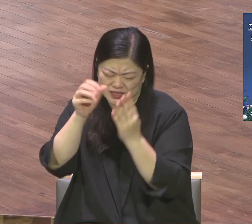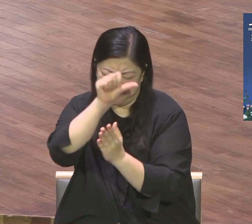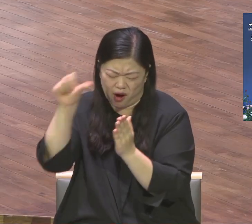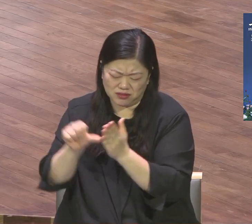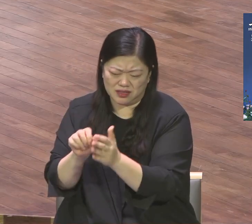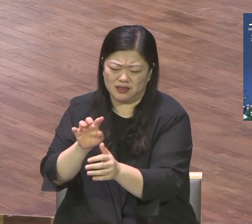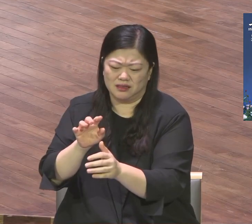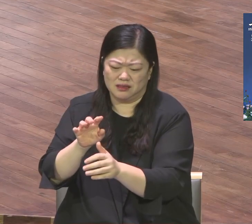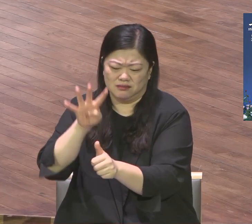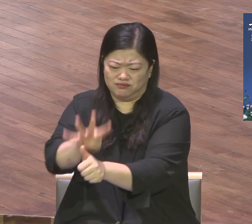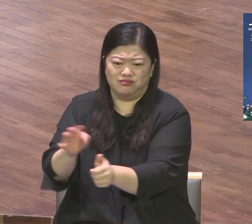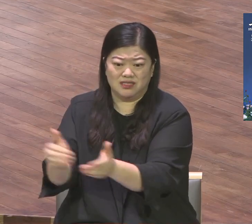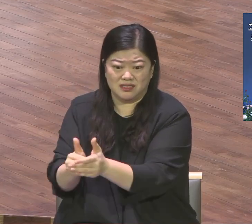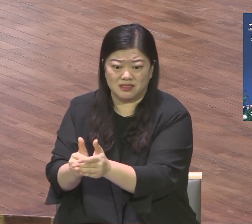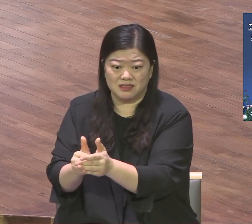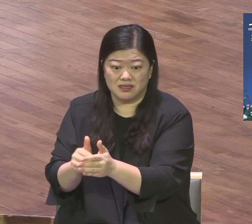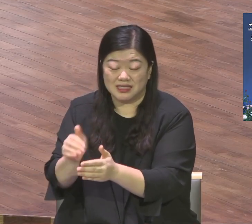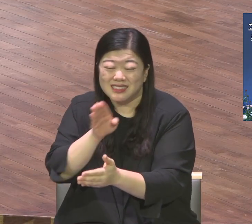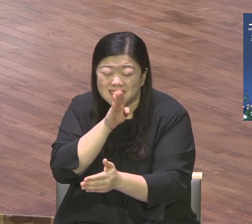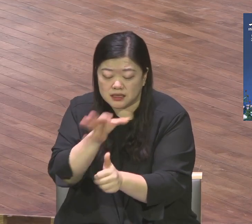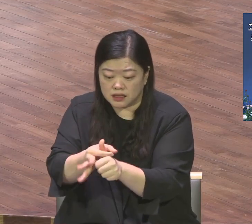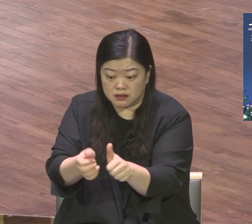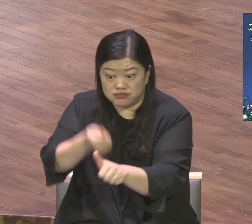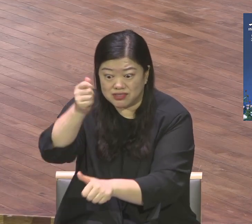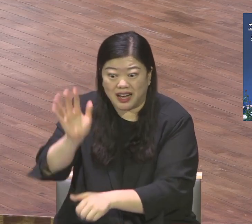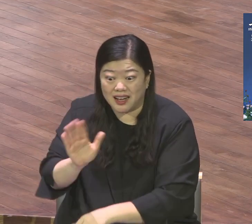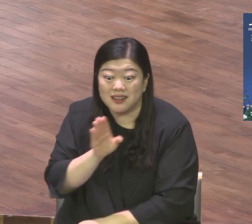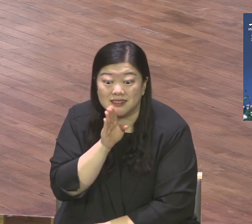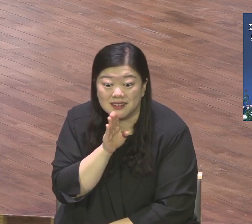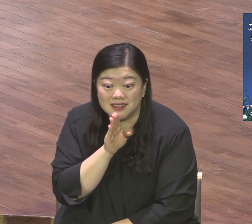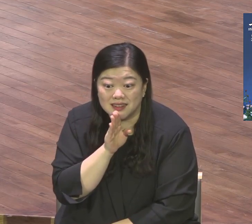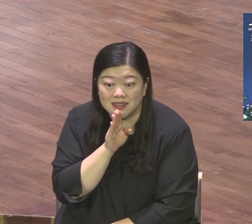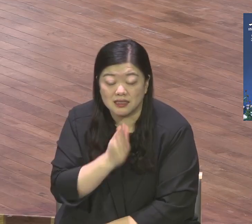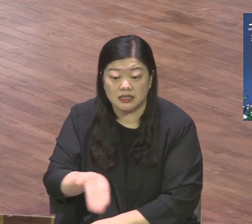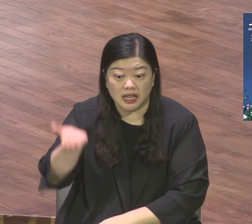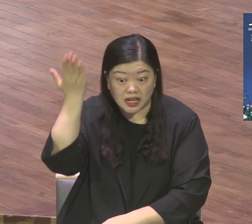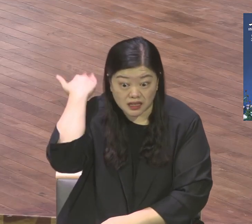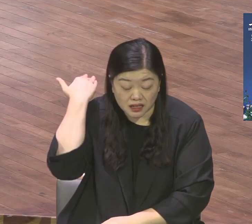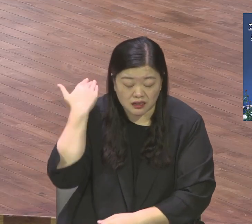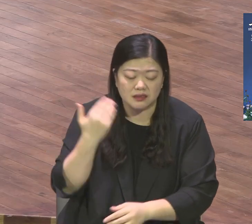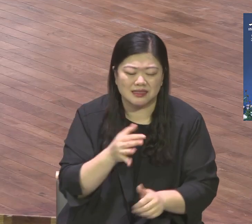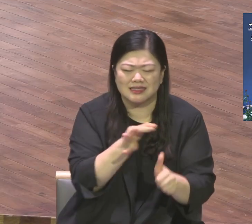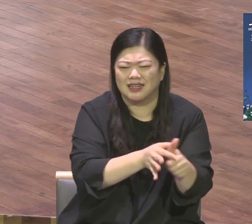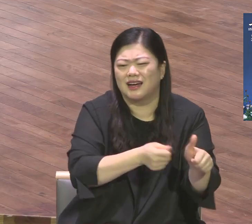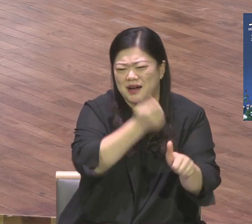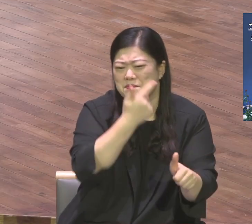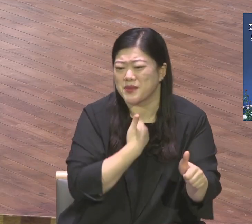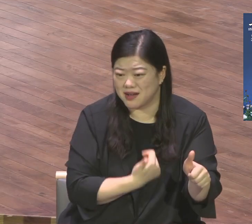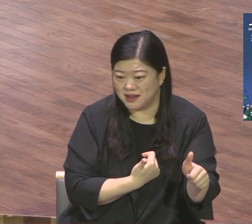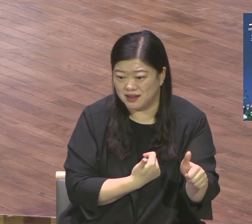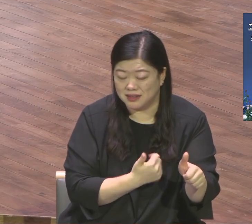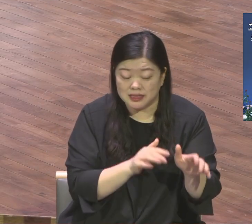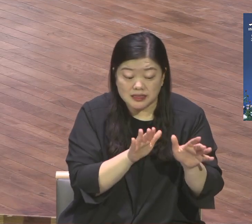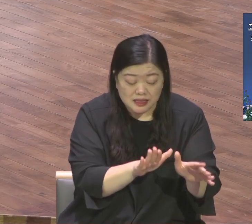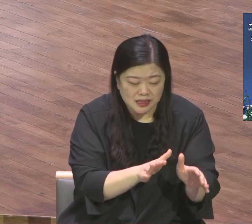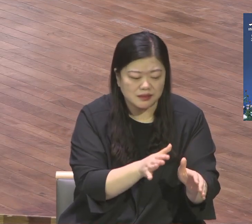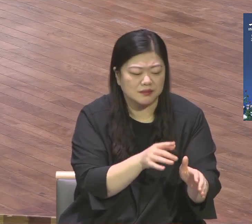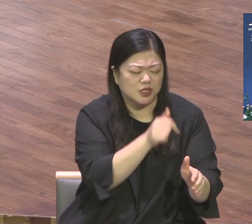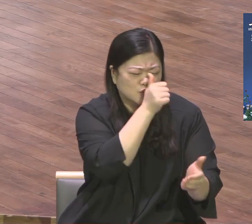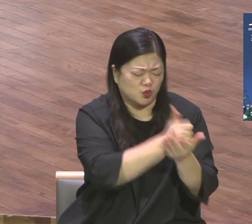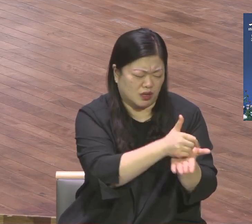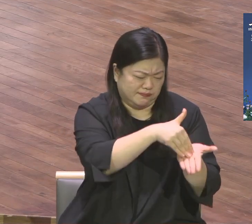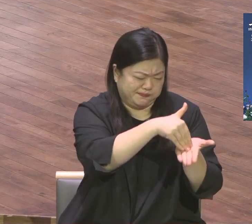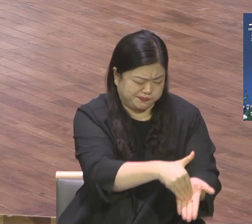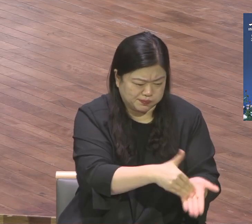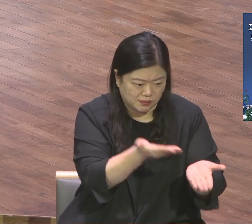영생 얻습니다. 그 정도의 십자가 능력이. 살인자의 세상에는 사형을 당하지만 예수 믿는 순간에 그 사람 영생